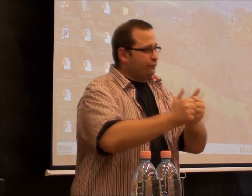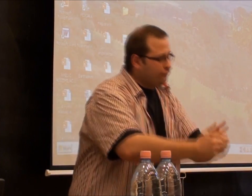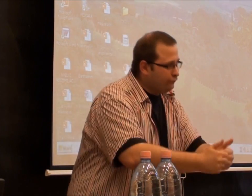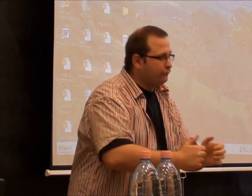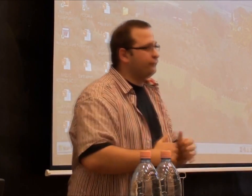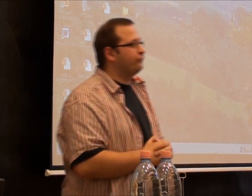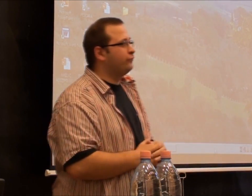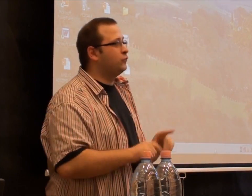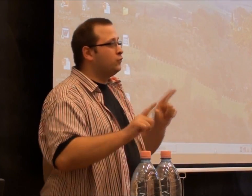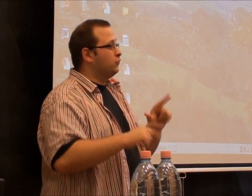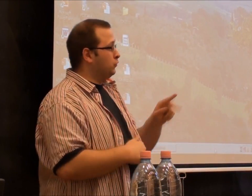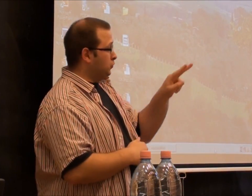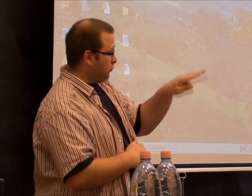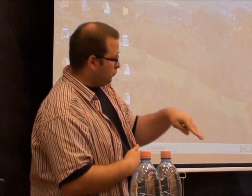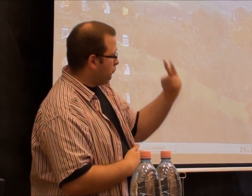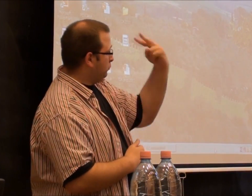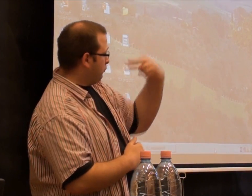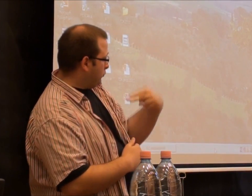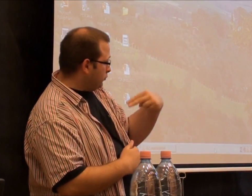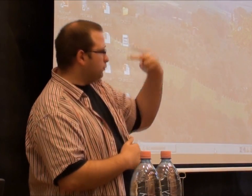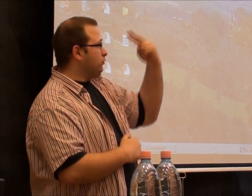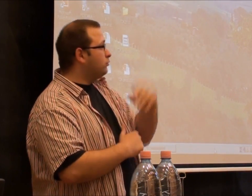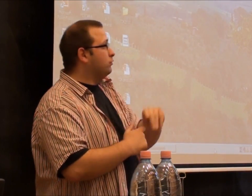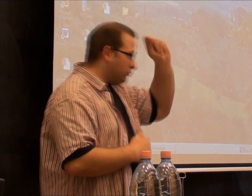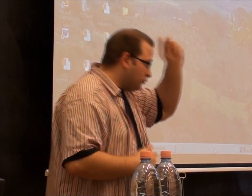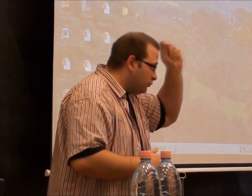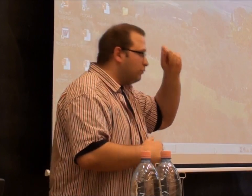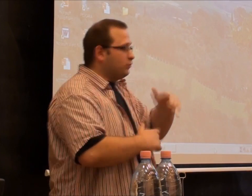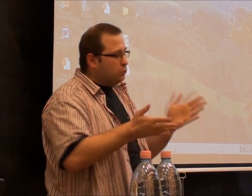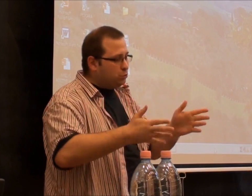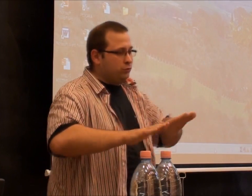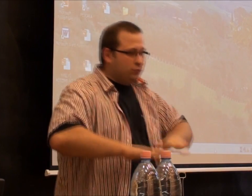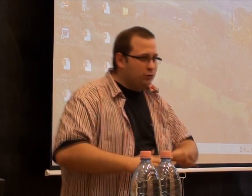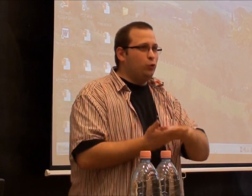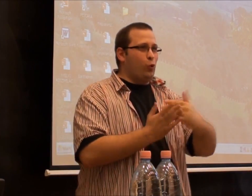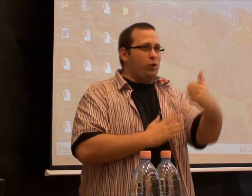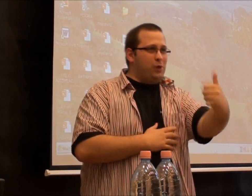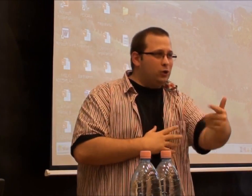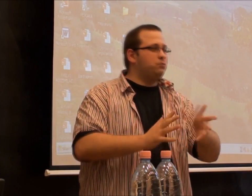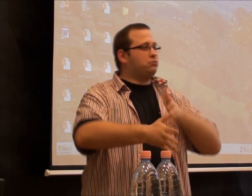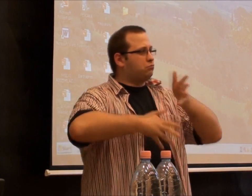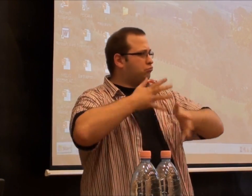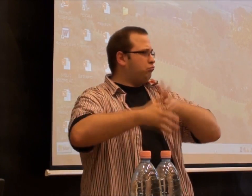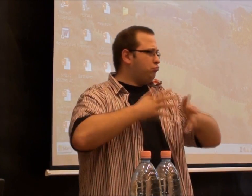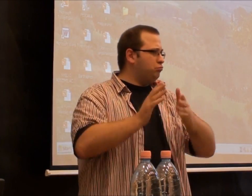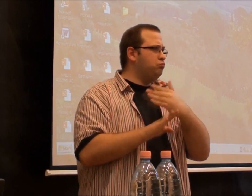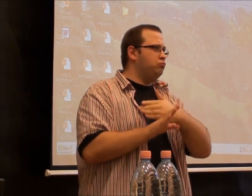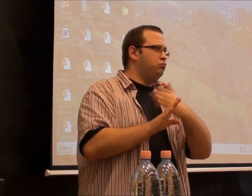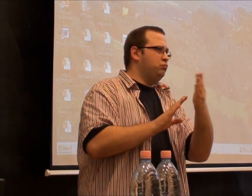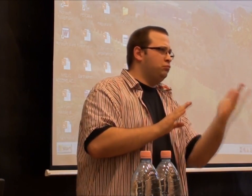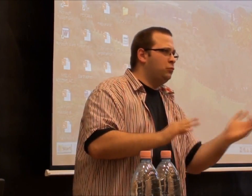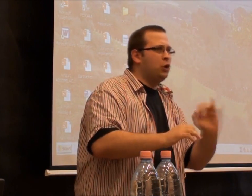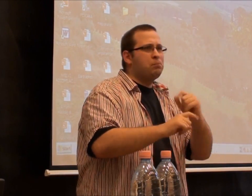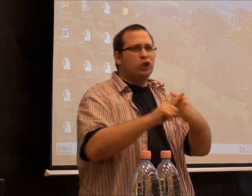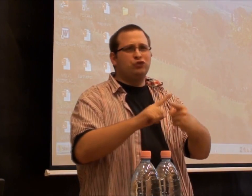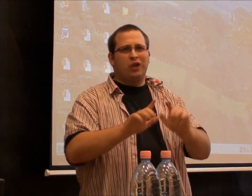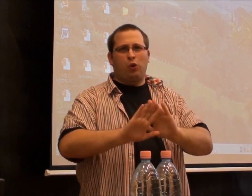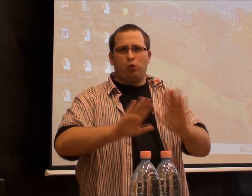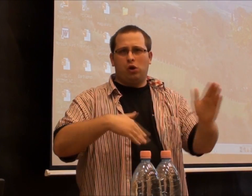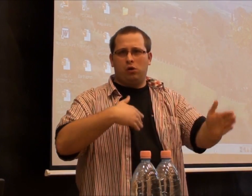tanárcsal megérkeztem. A tanár végignézett bennünket, köszöntem jó napot, leültöttem, meg szembe ült, elkezdett fordítani, másfél